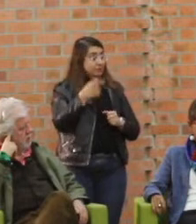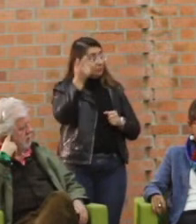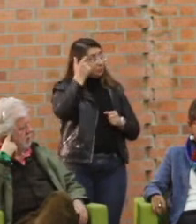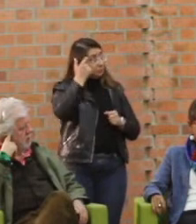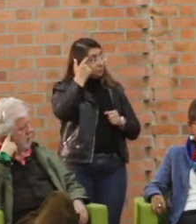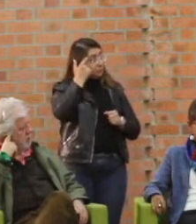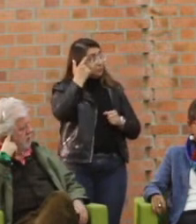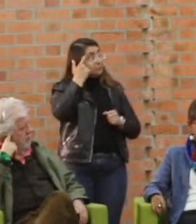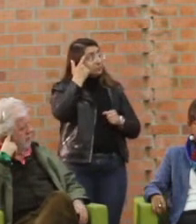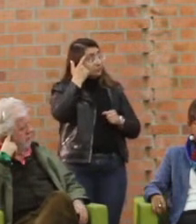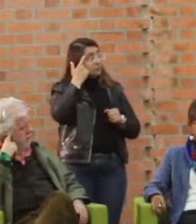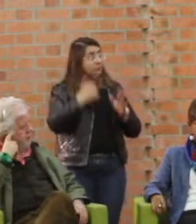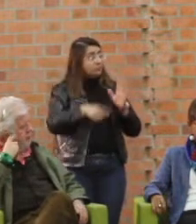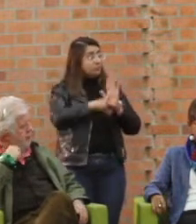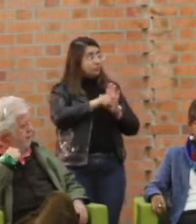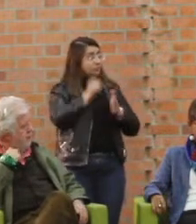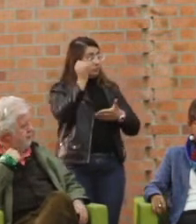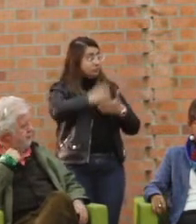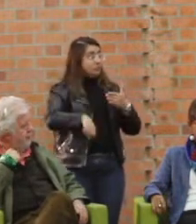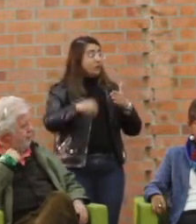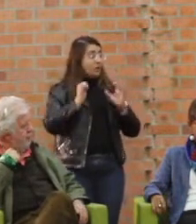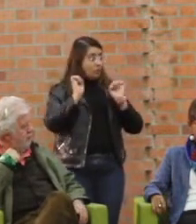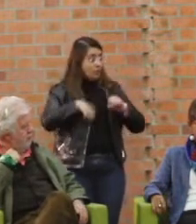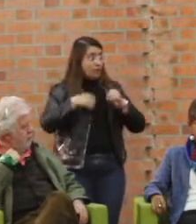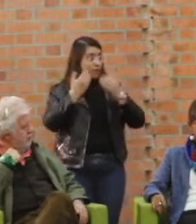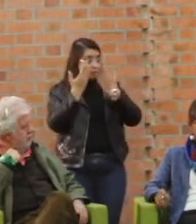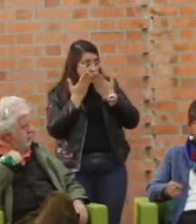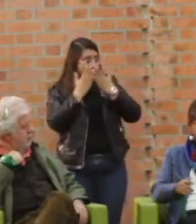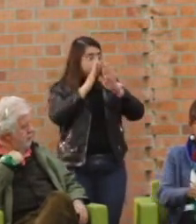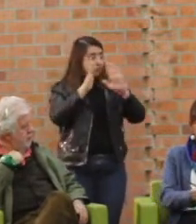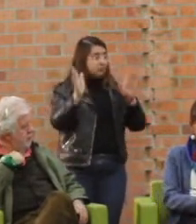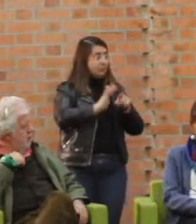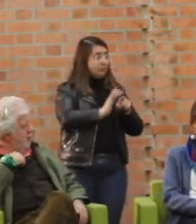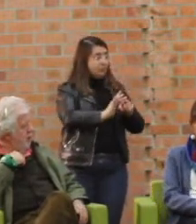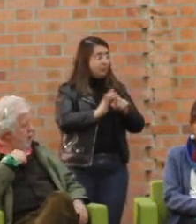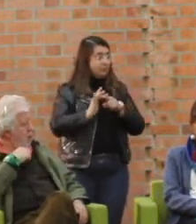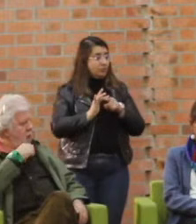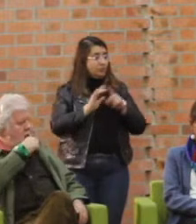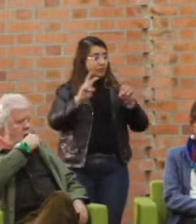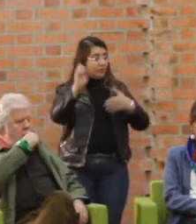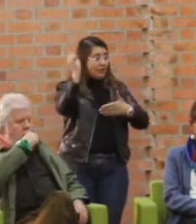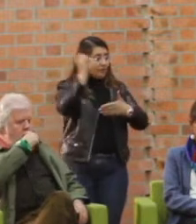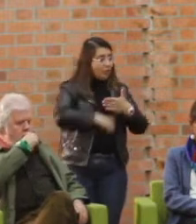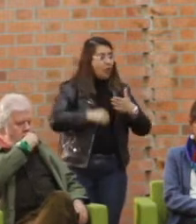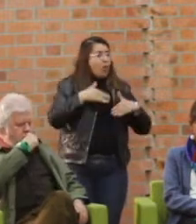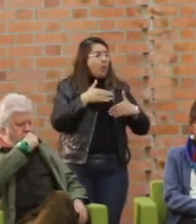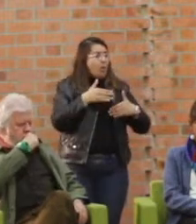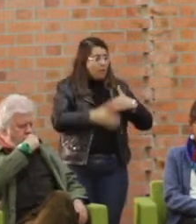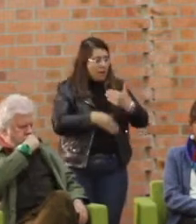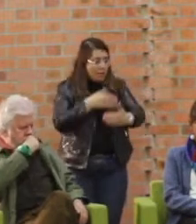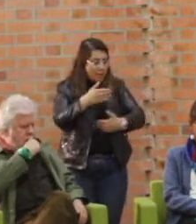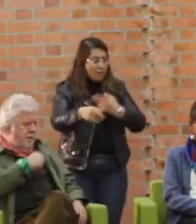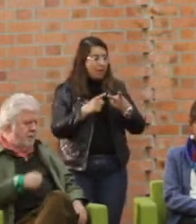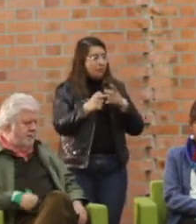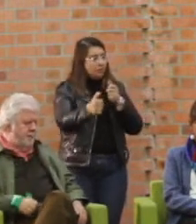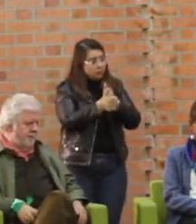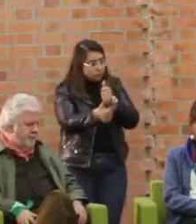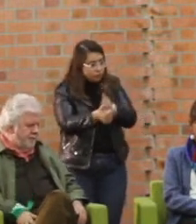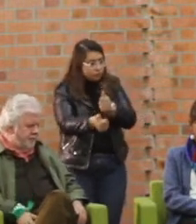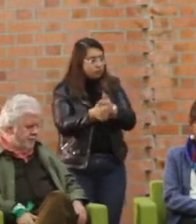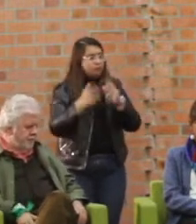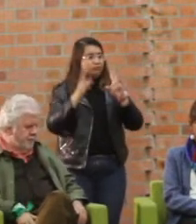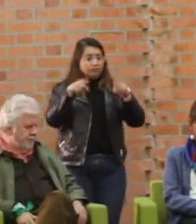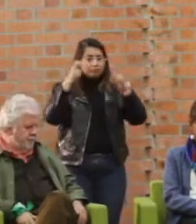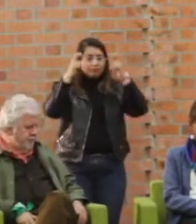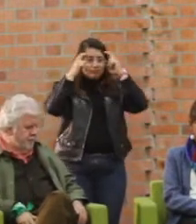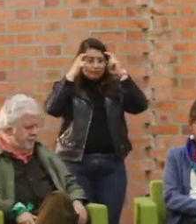creo que en Colombia ya es posible pensar en la erradicación del aborto como un delito o más bien el reconocimiento